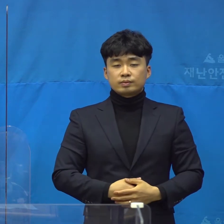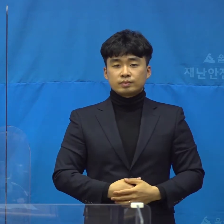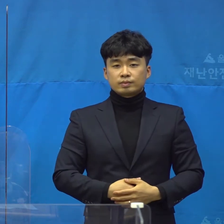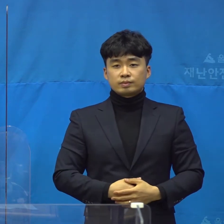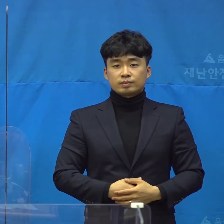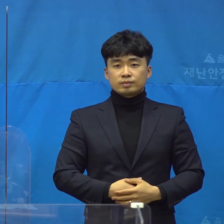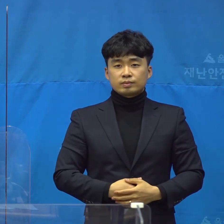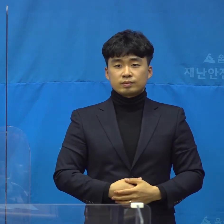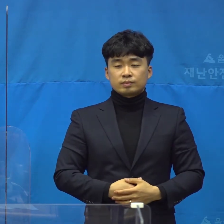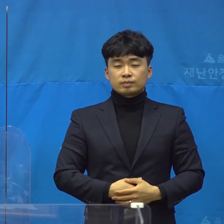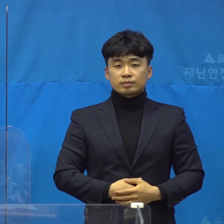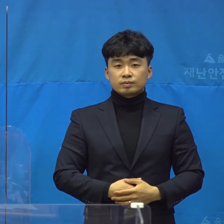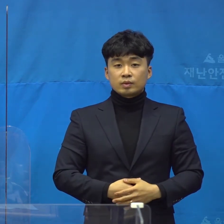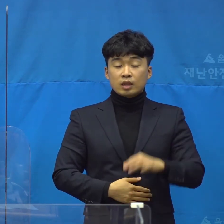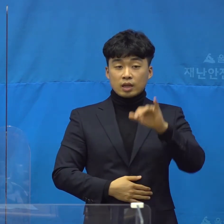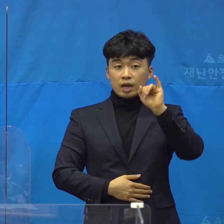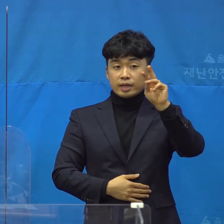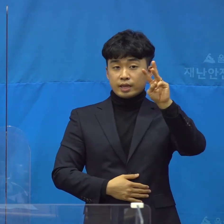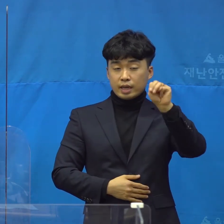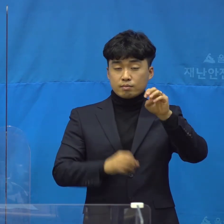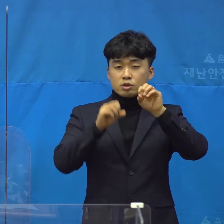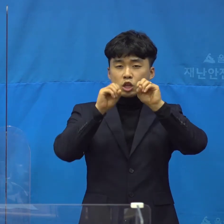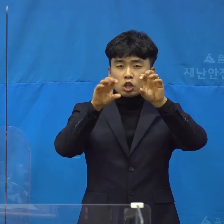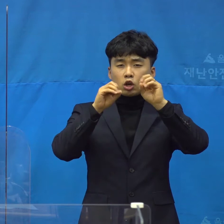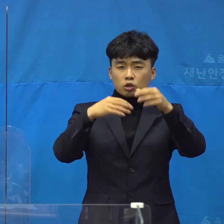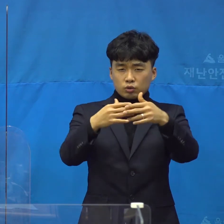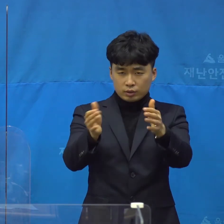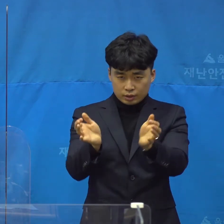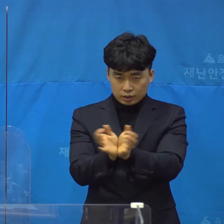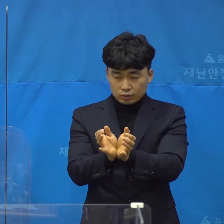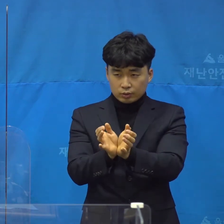참고로 IM 선교회 관련 기관과